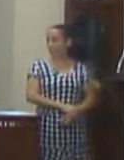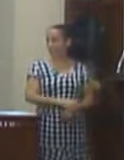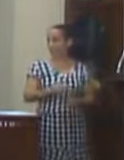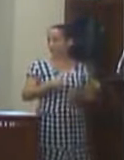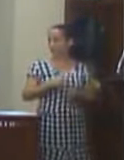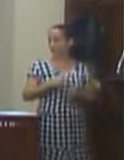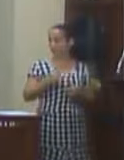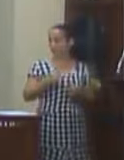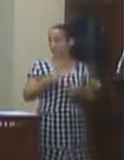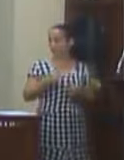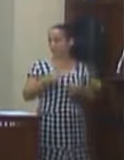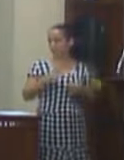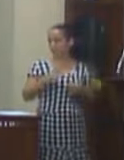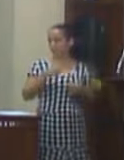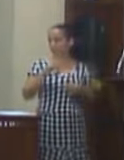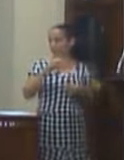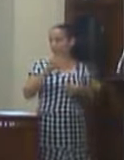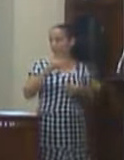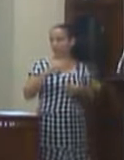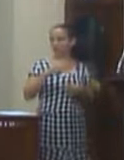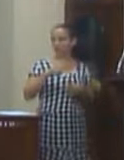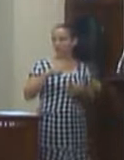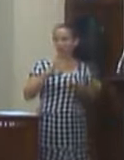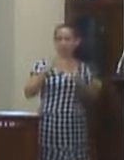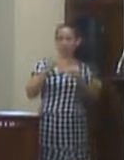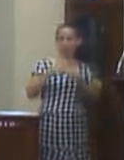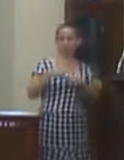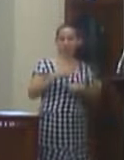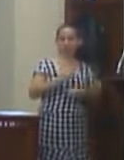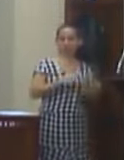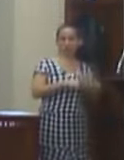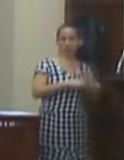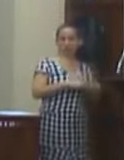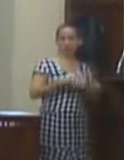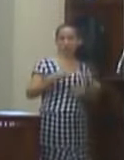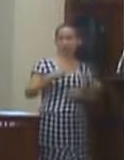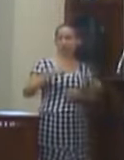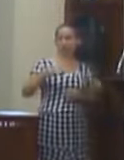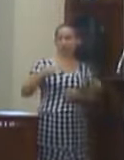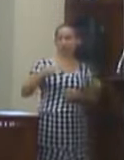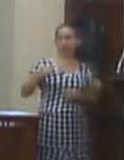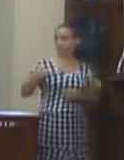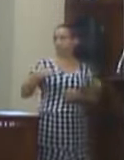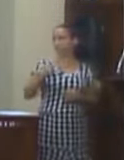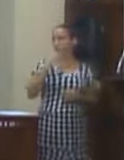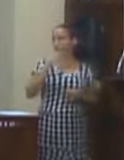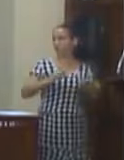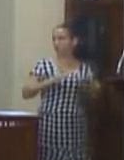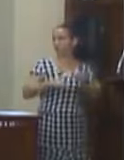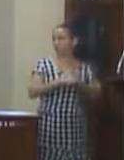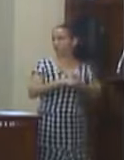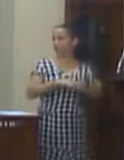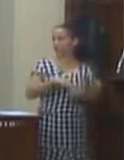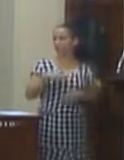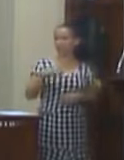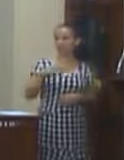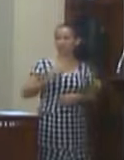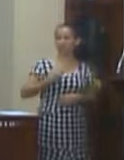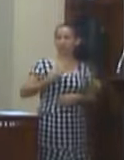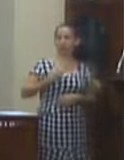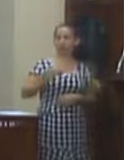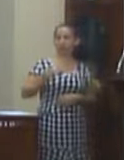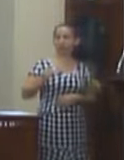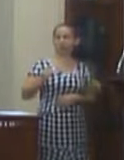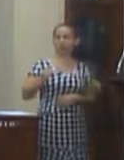Primeira discussão do veto total da Lei Ordinária 3.031 de 2018, referente ao projeto de lei ordinária número 28